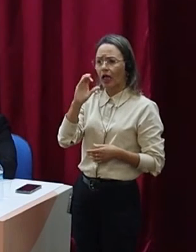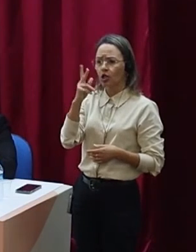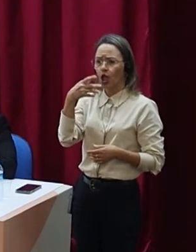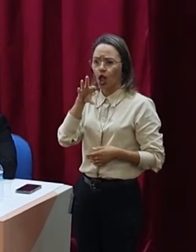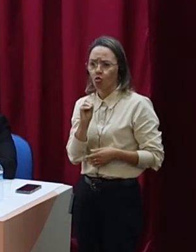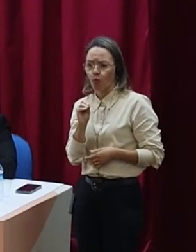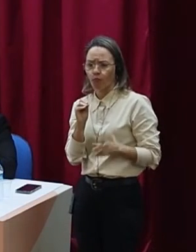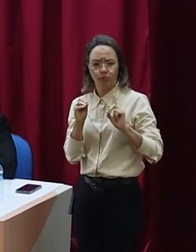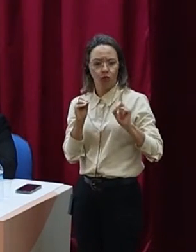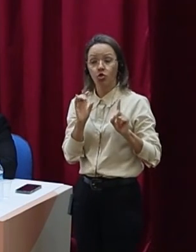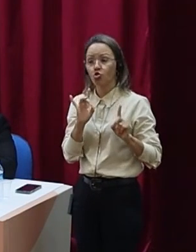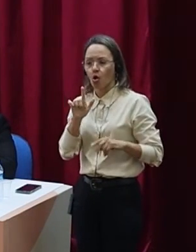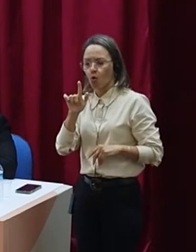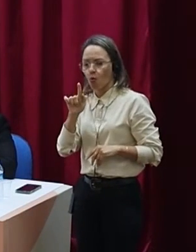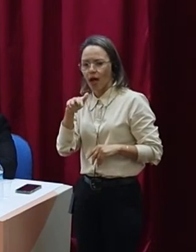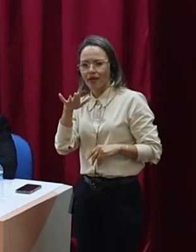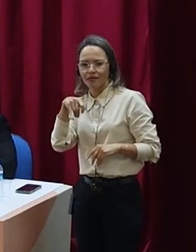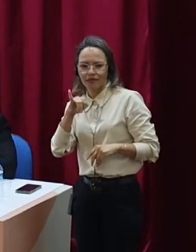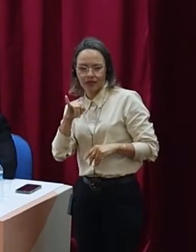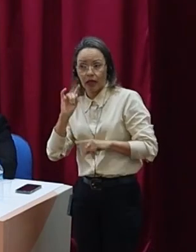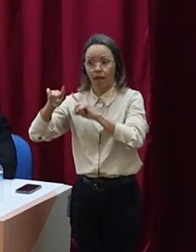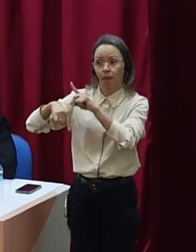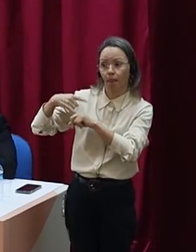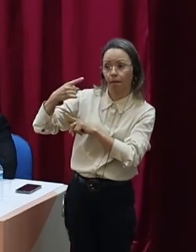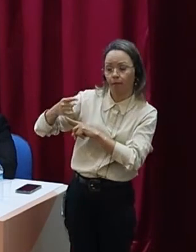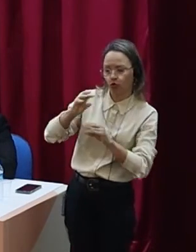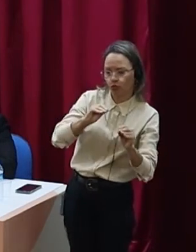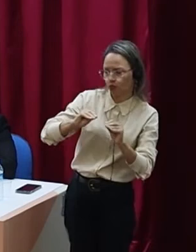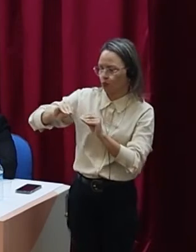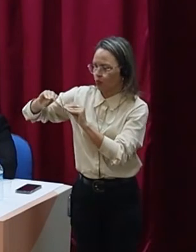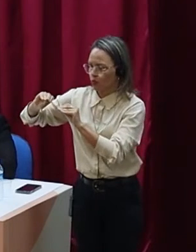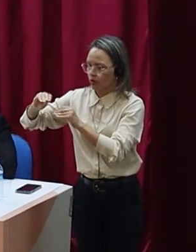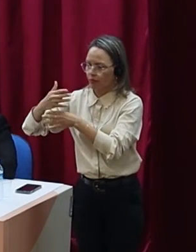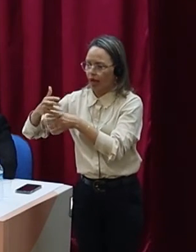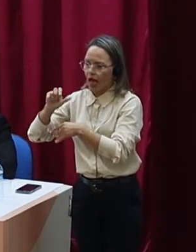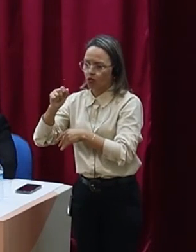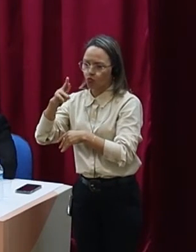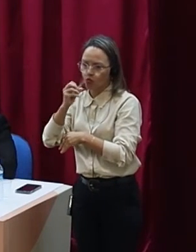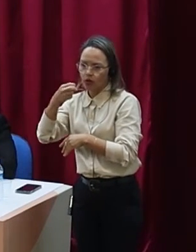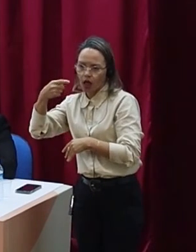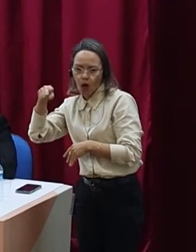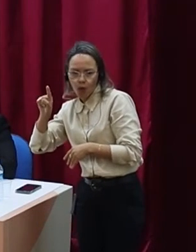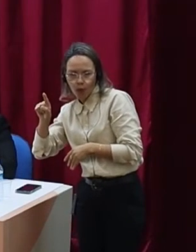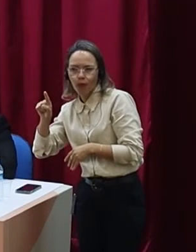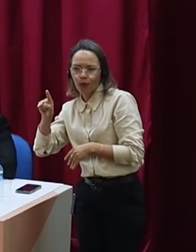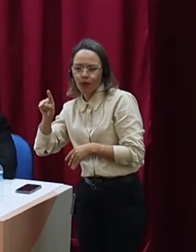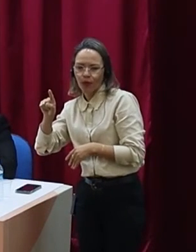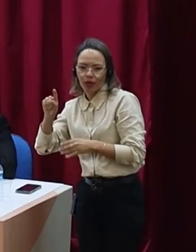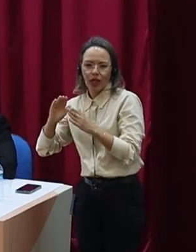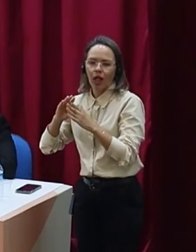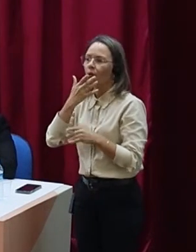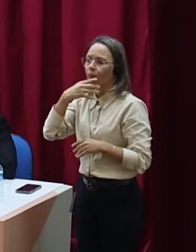Después fui a Asunción a estudiar, mis padres se mudaron hacia Asunción. Murió mi papá y le